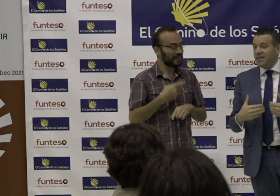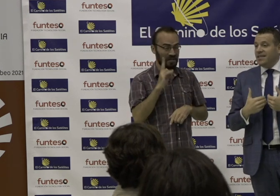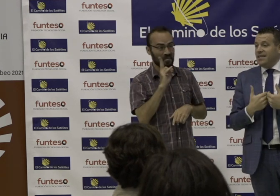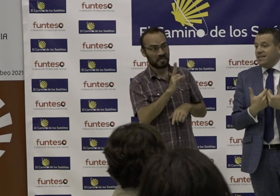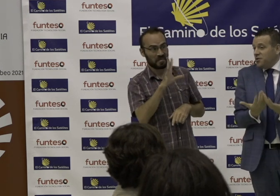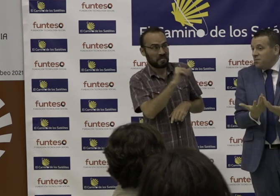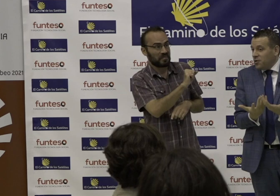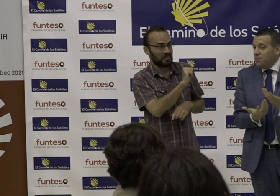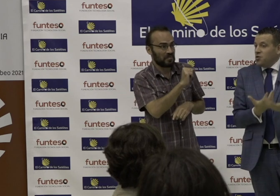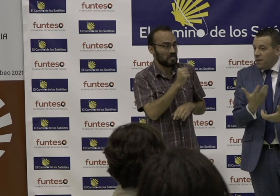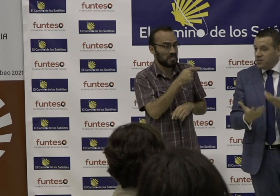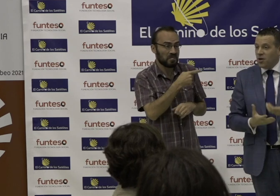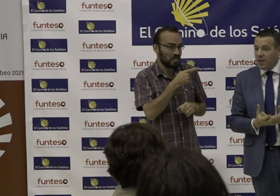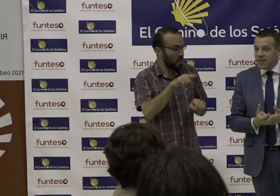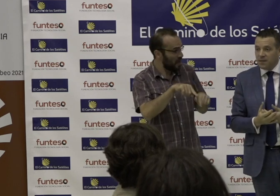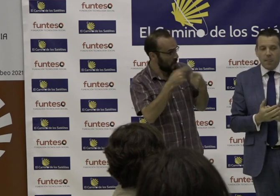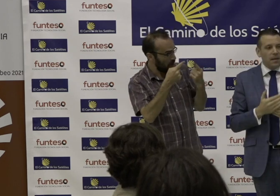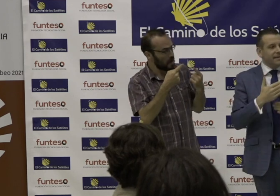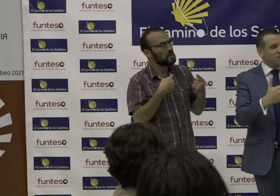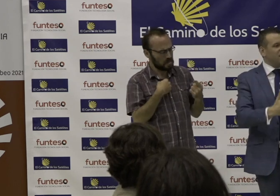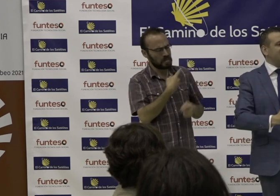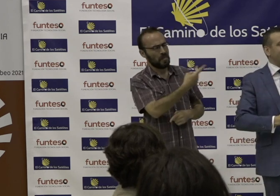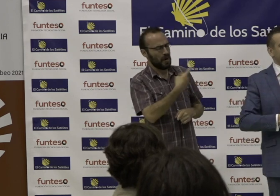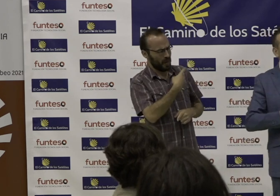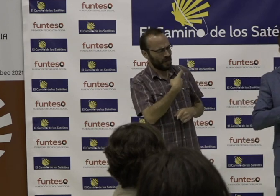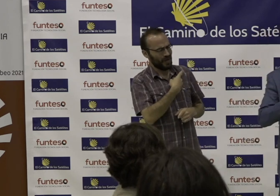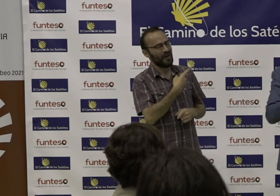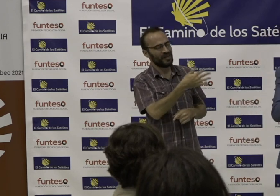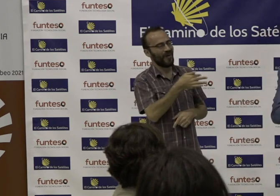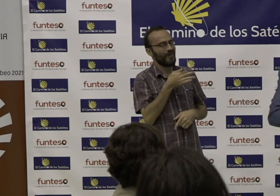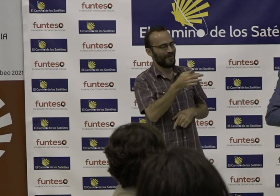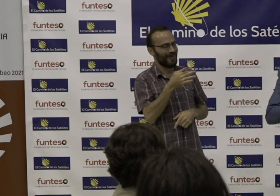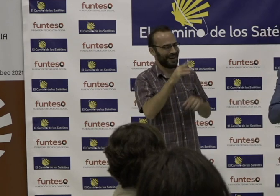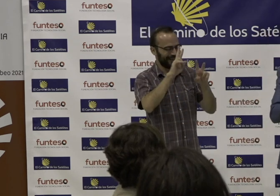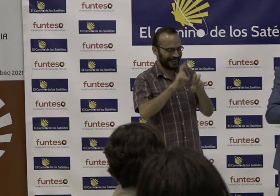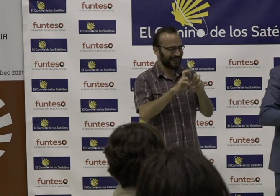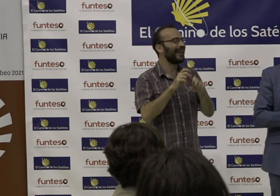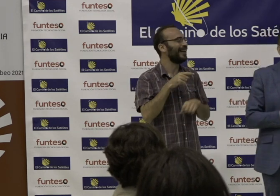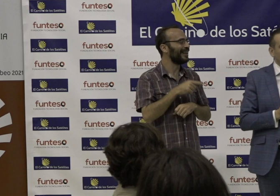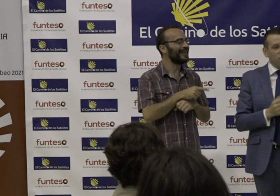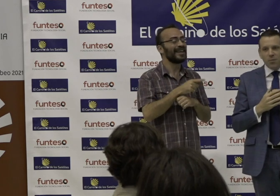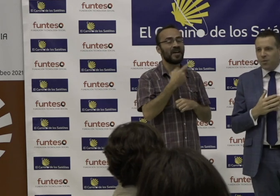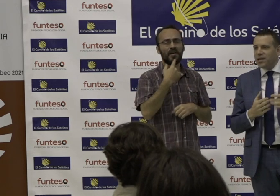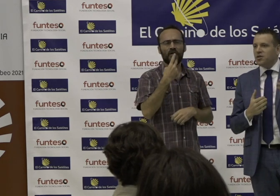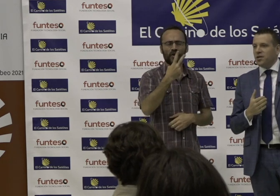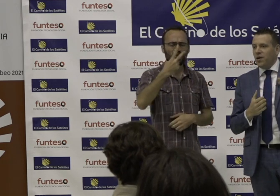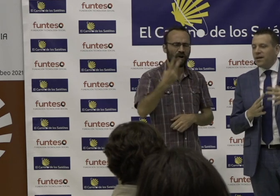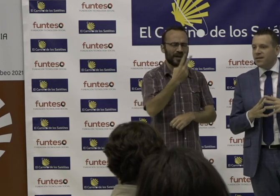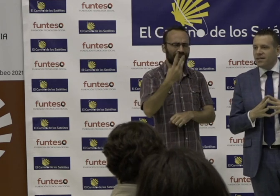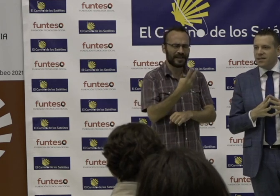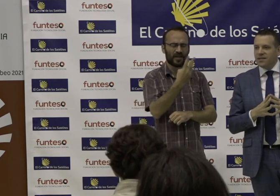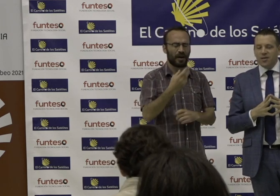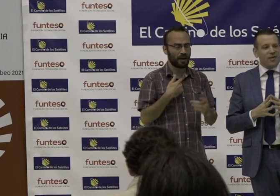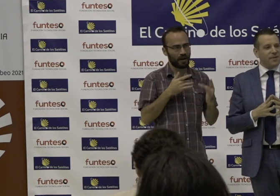contigo y si no te importa, pues lo vamos a compartir. Después de estar casi 3 horas hablando con esta persona, me dijo, voy a